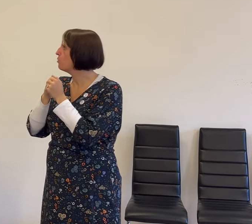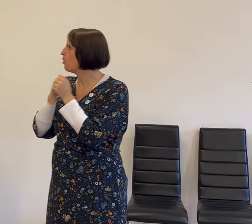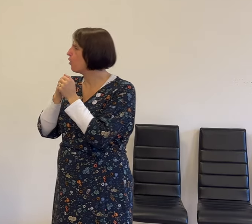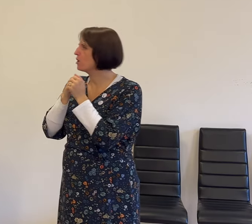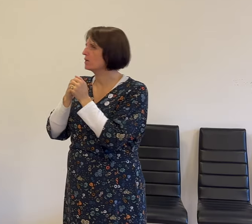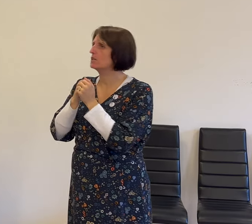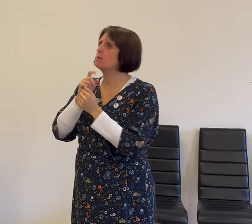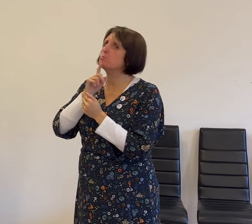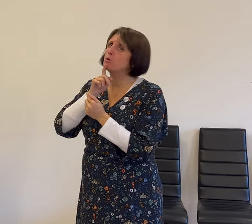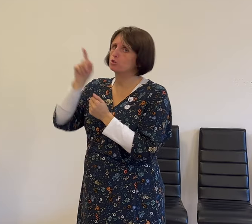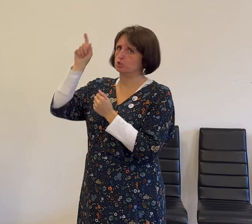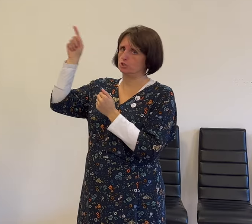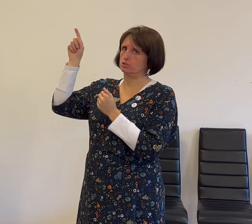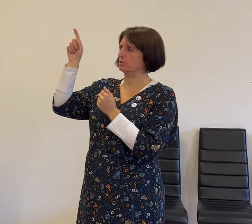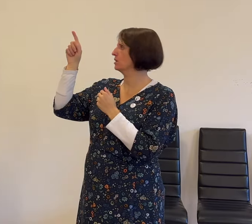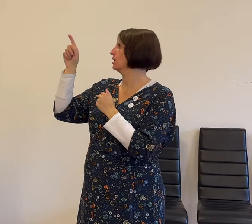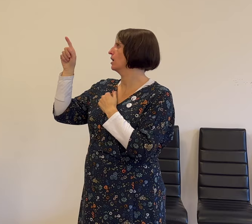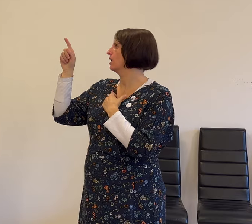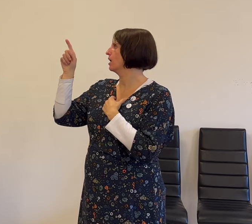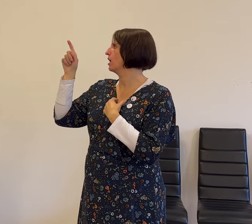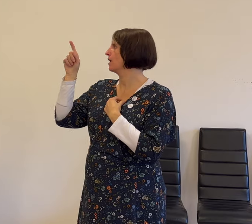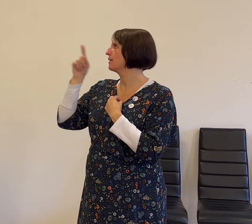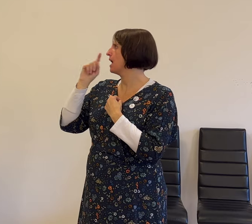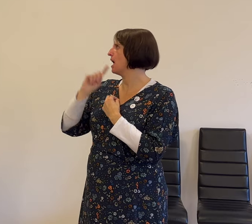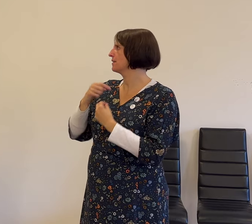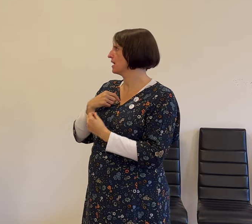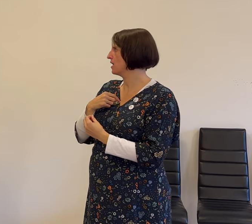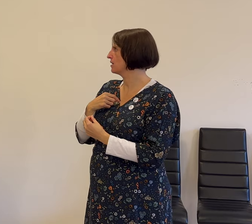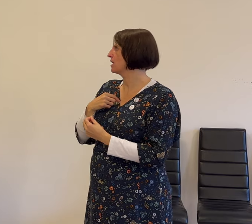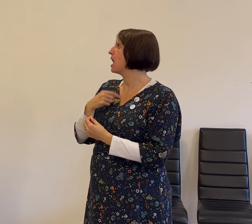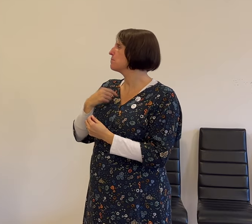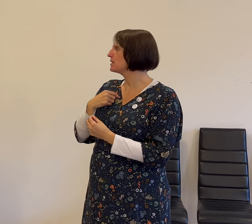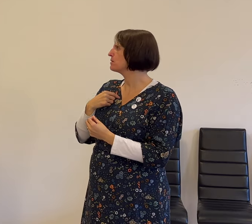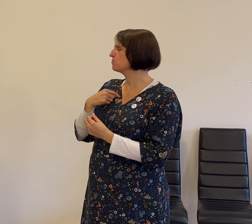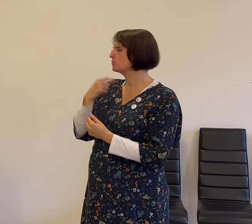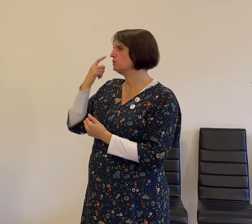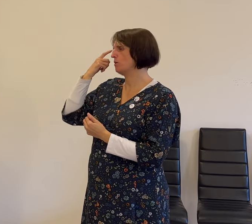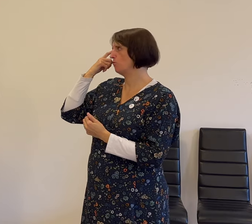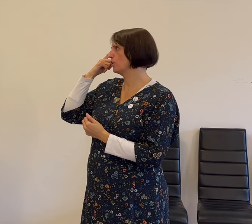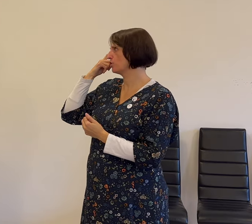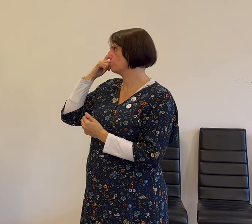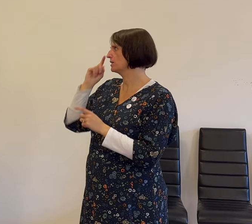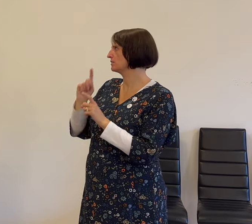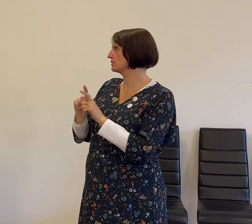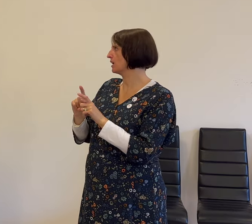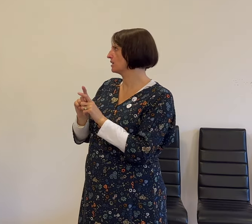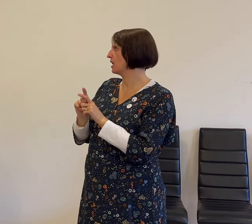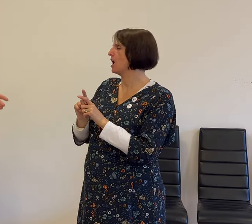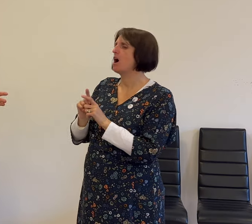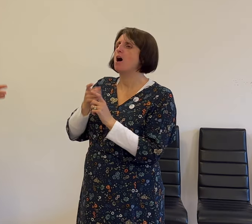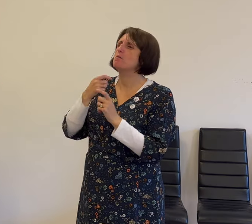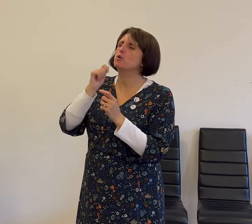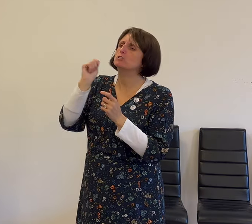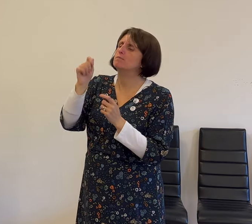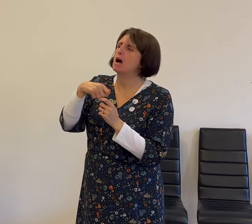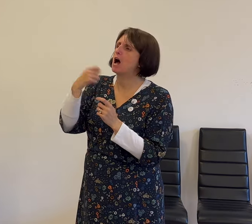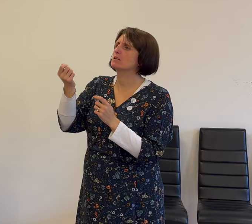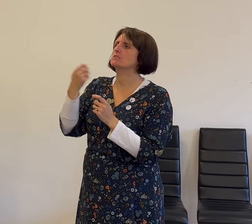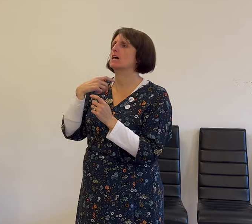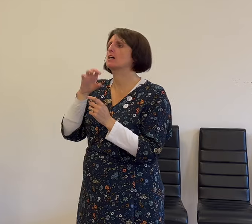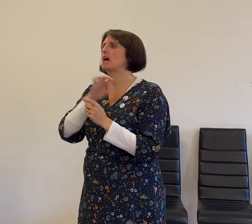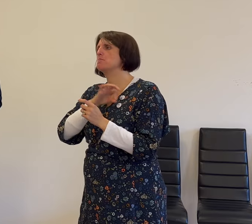Hospodin. A to si myslím, že je něco, co si potřebujeme uvědomit i my. My nestojíme ve válce proti Pelištejcům,